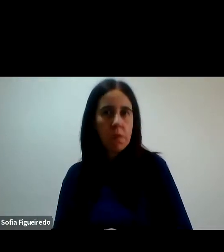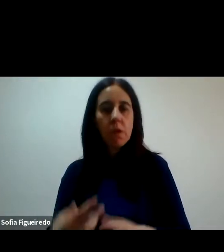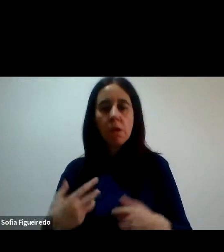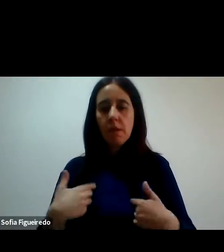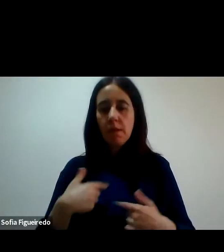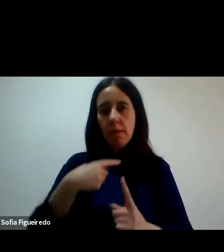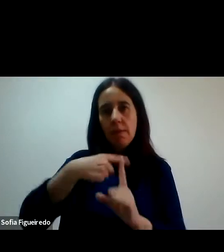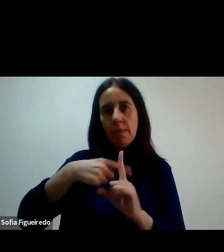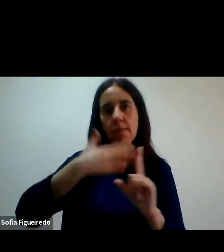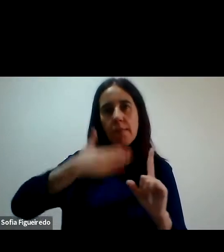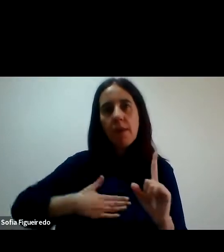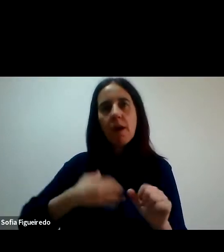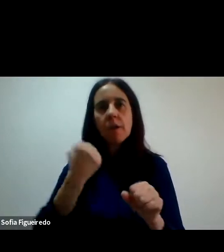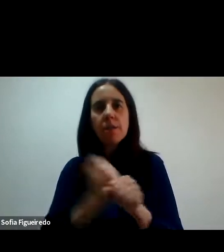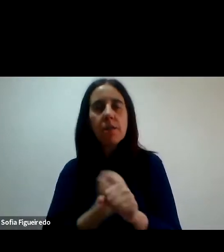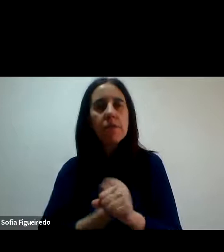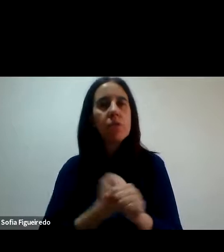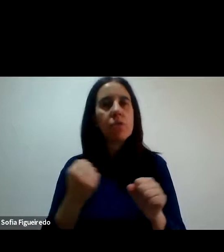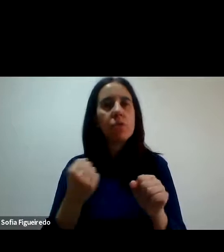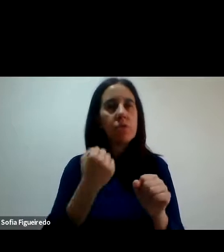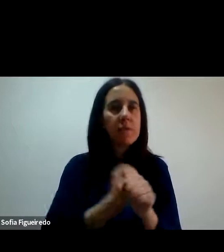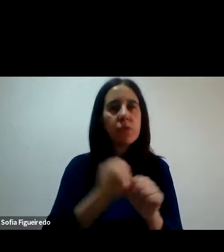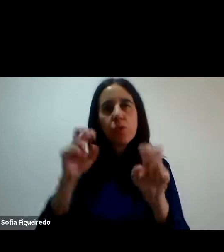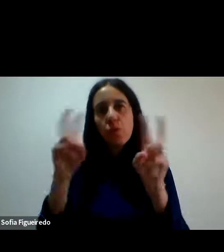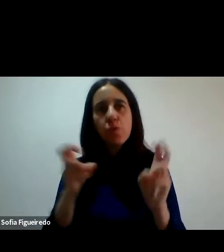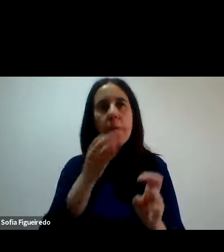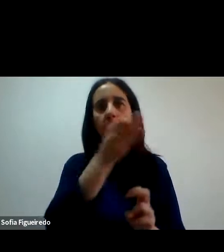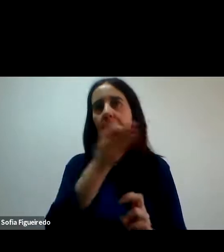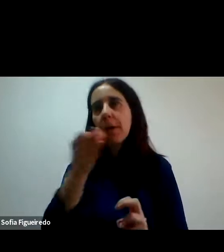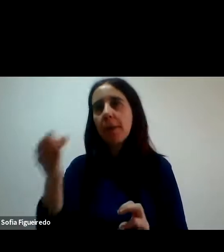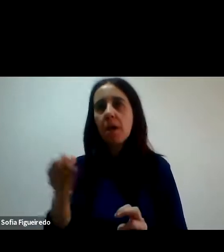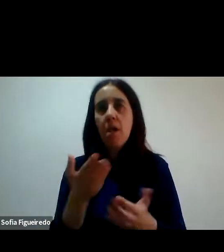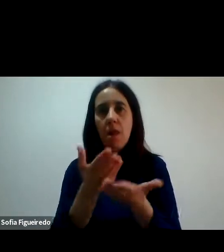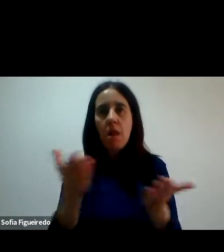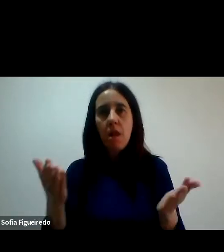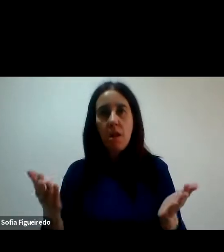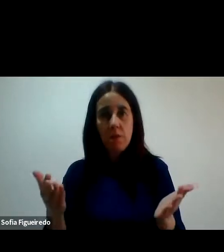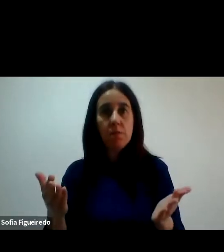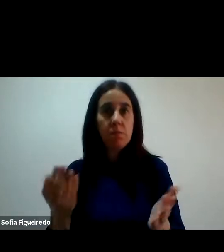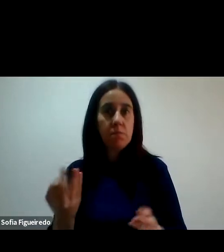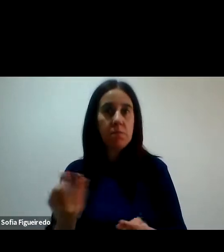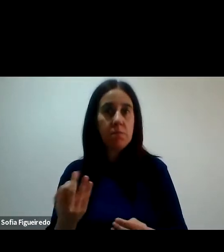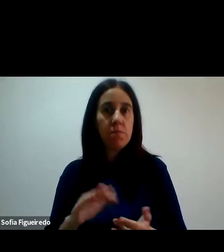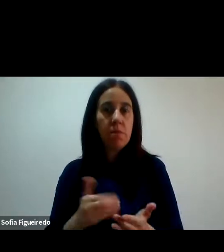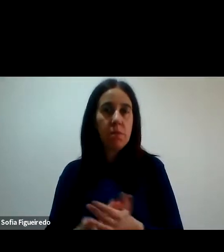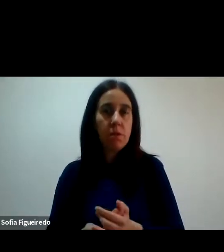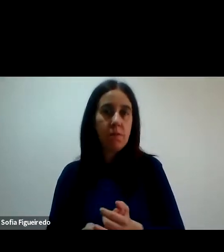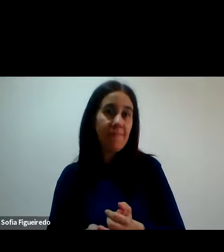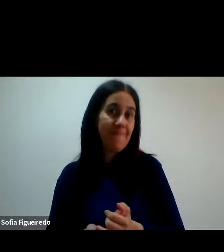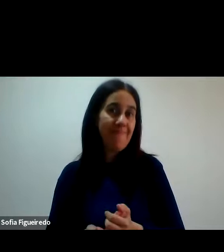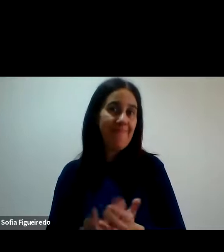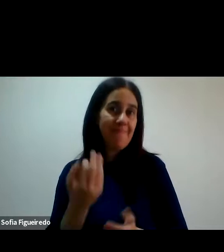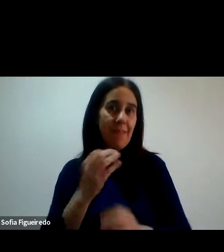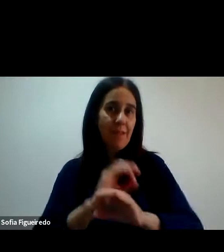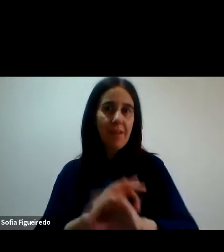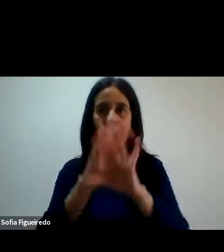determinado serviço, conteúdo, serviço que nós estejamos a oferecer, a proporcionar precisamente de uma forma